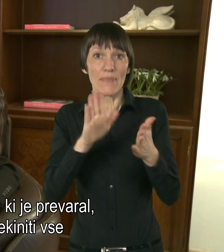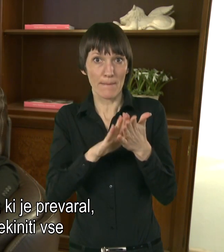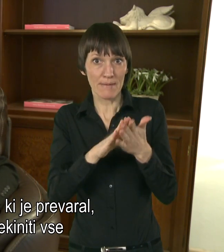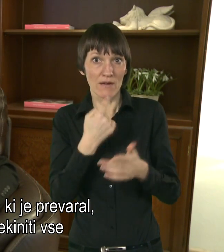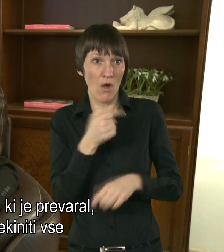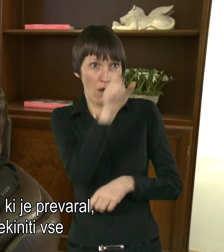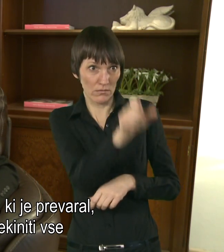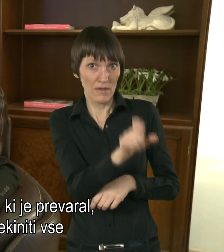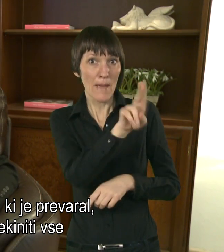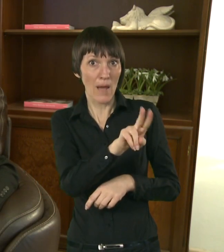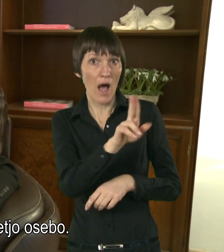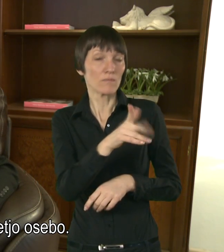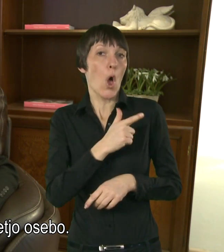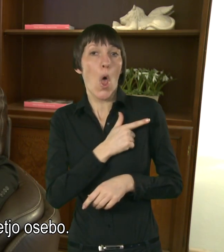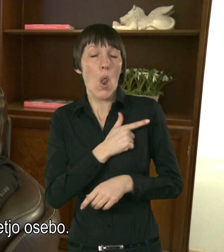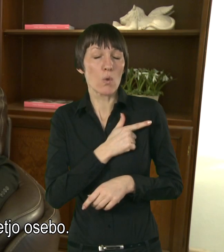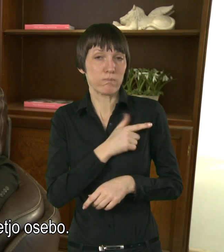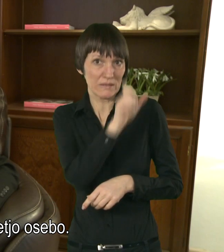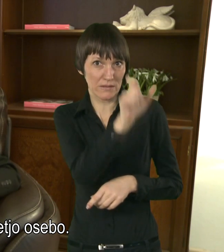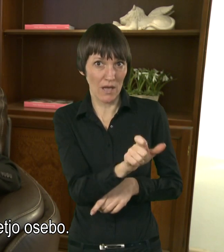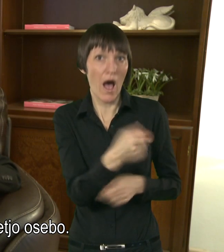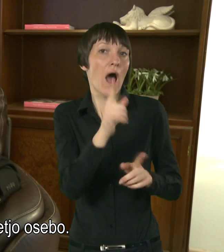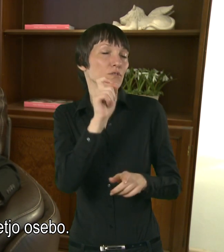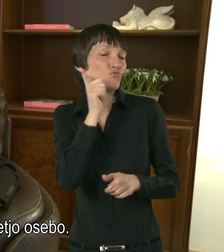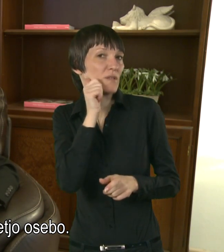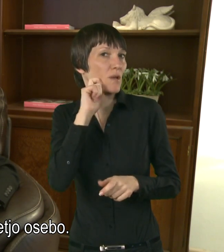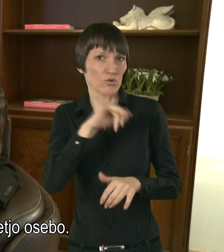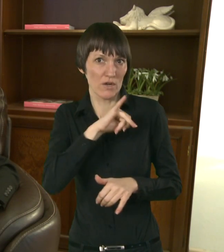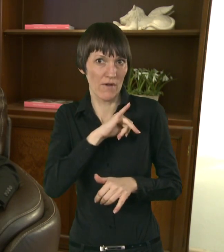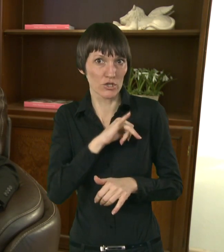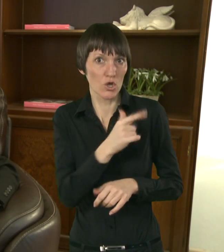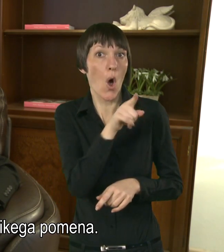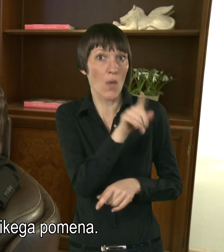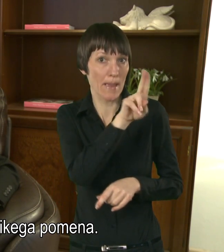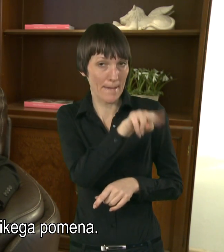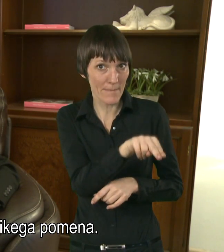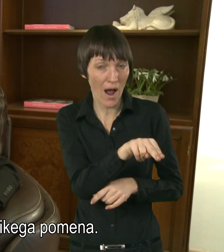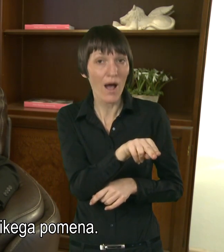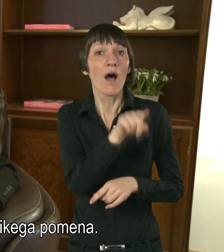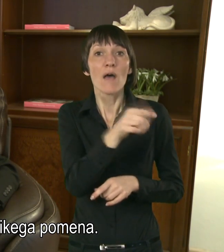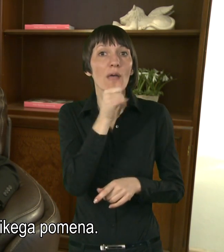se pravi, da prekine vse stike z tretjo osebo. To je zelo